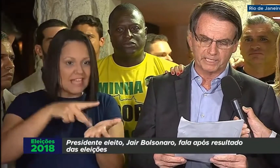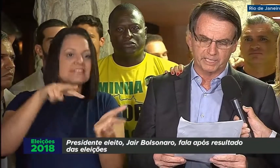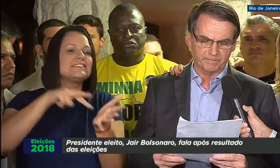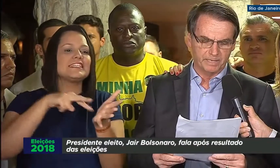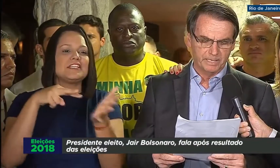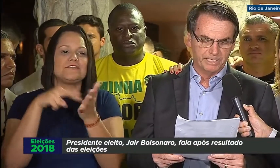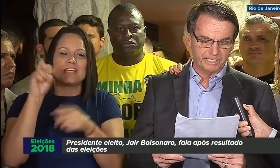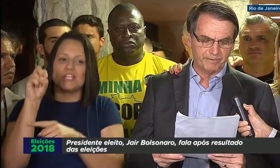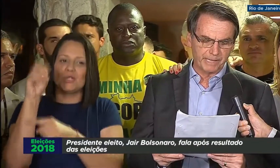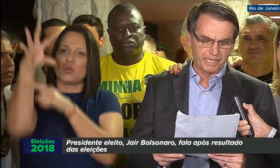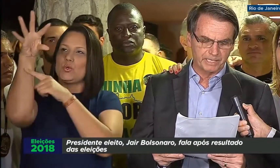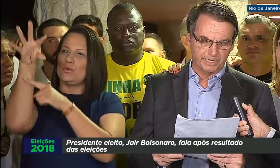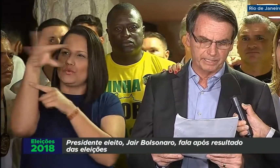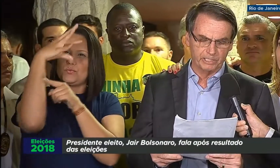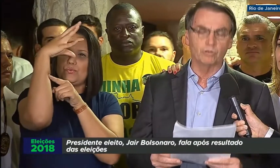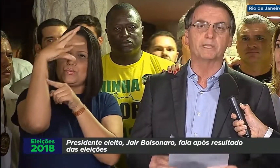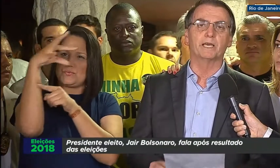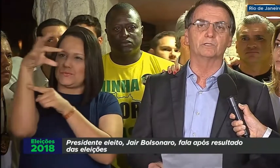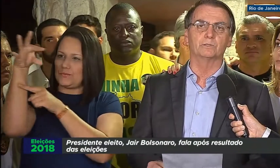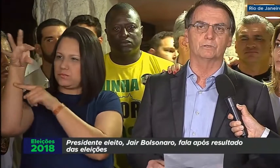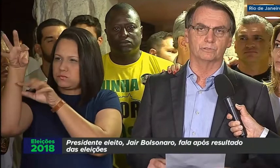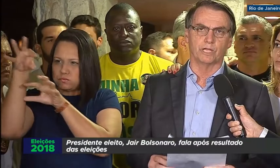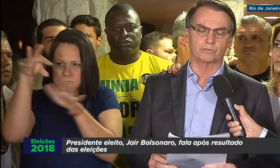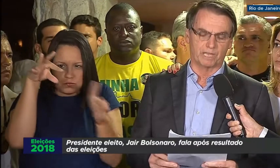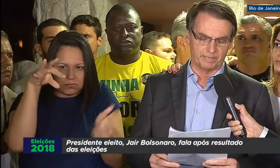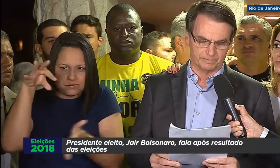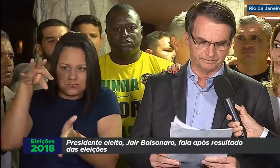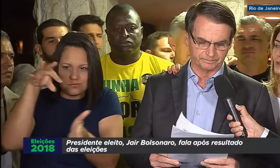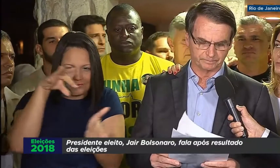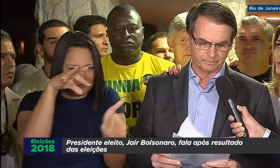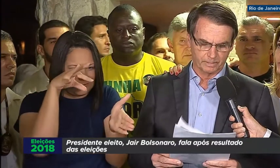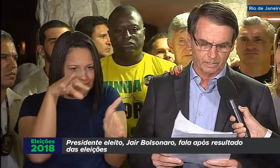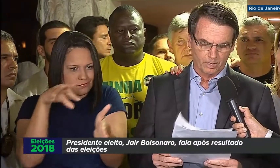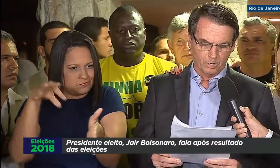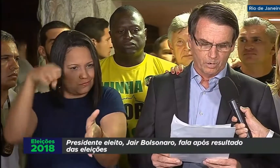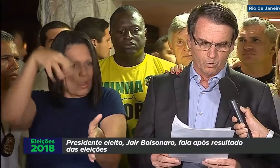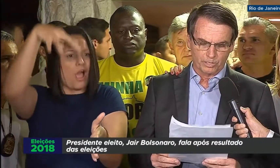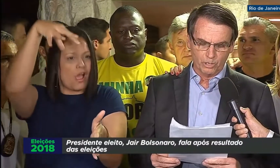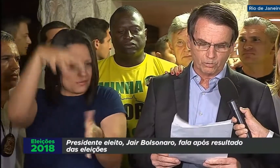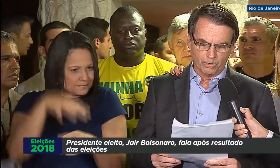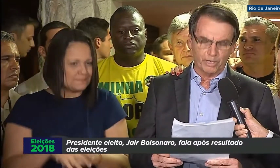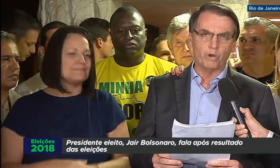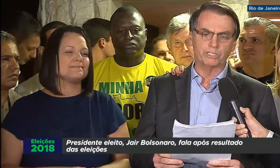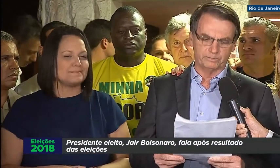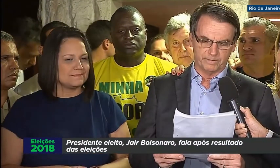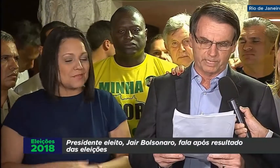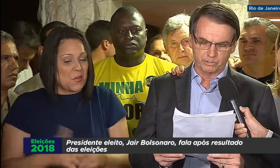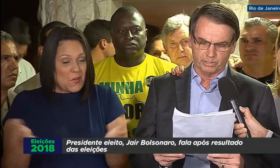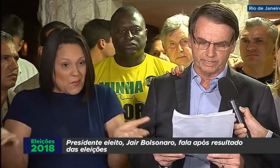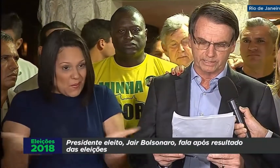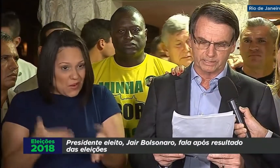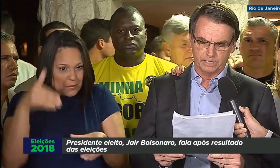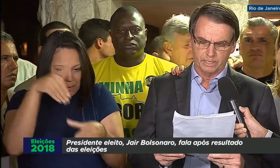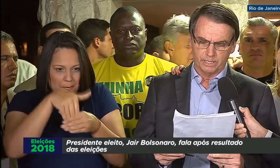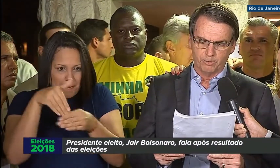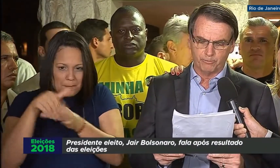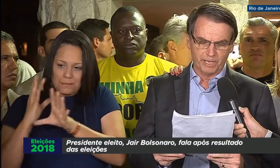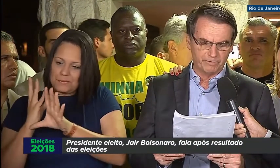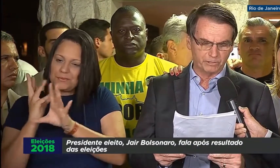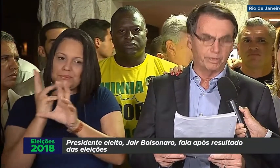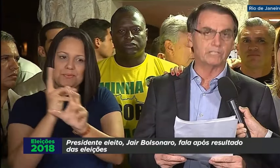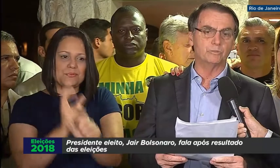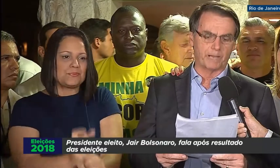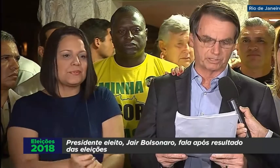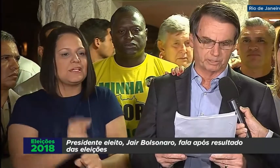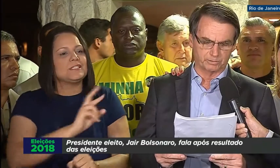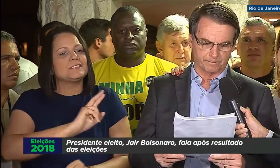até aqui e que vai seguir iluminando o nosso caminho. O que ocorreu hoje nas urnas não foi